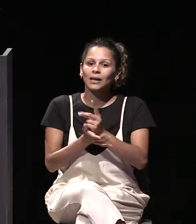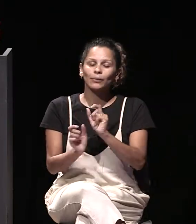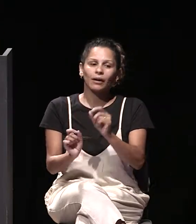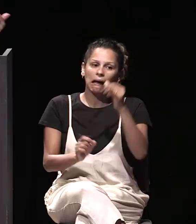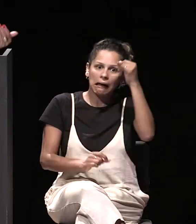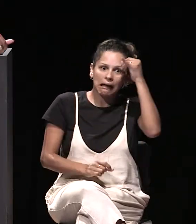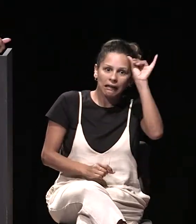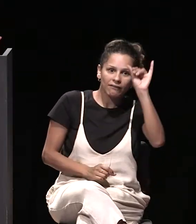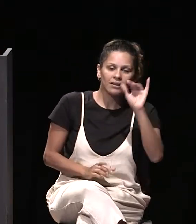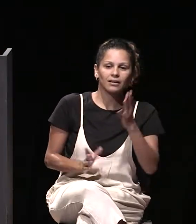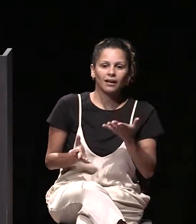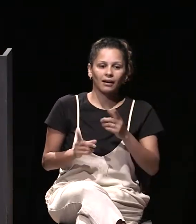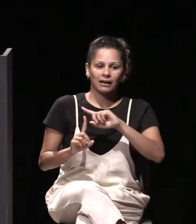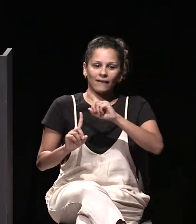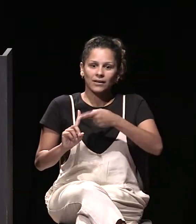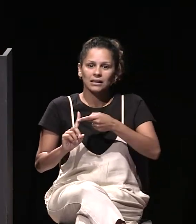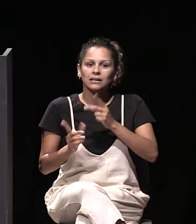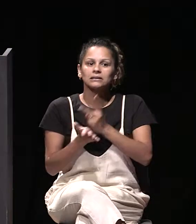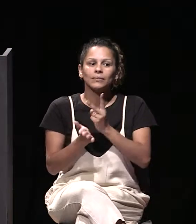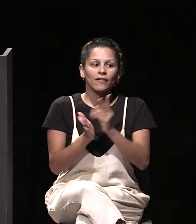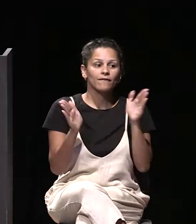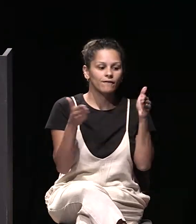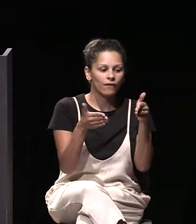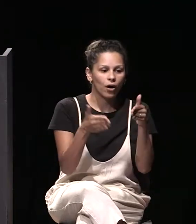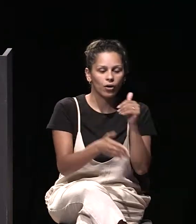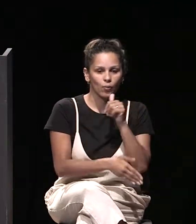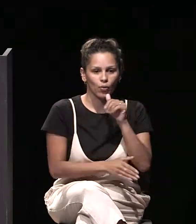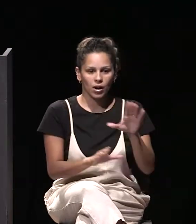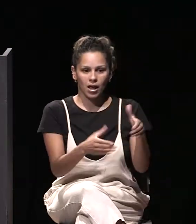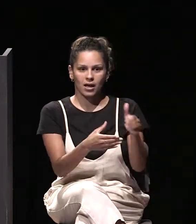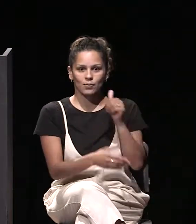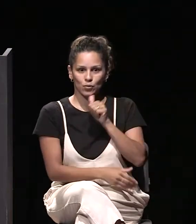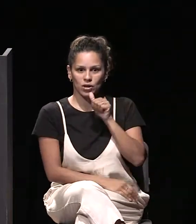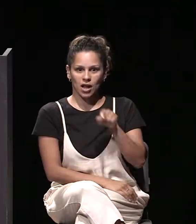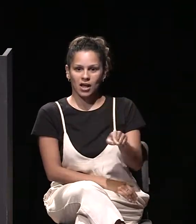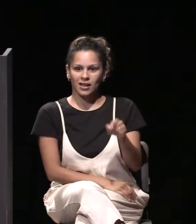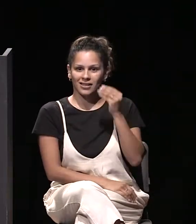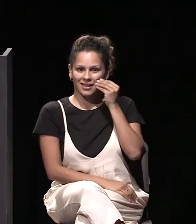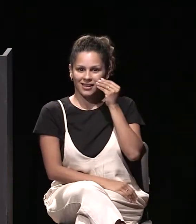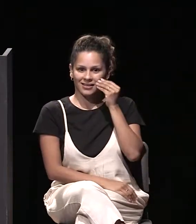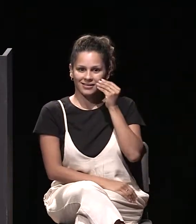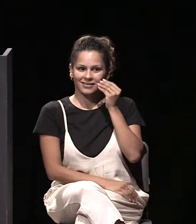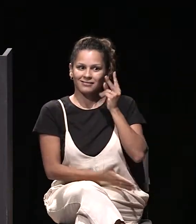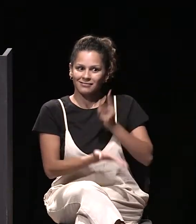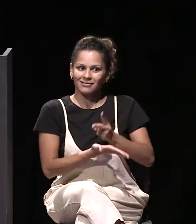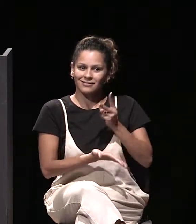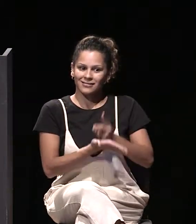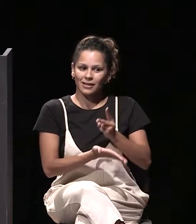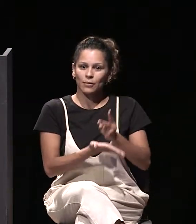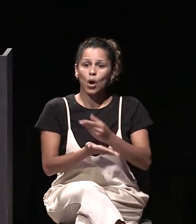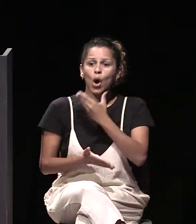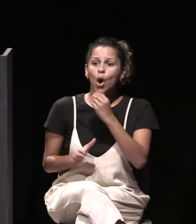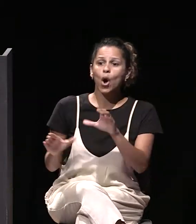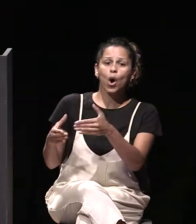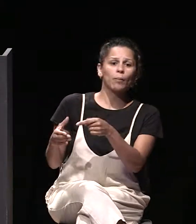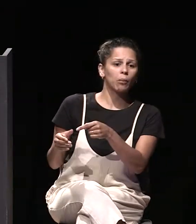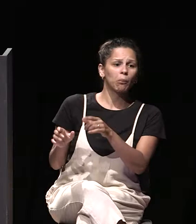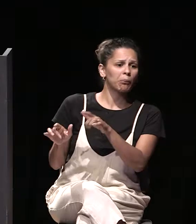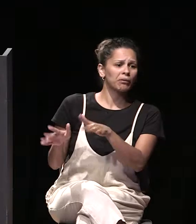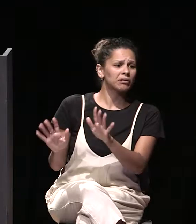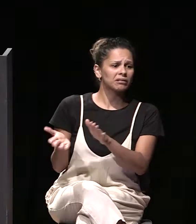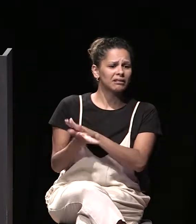maioria dos métodos têm sido descobertos e têm sido testados em mulheres. E nos homens, praticamente, a camisinha